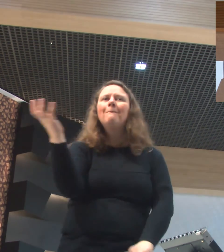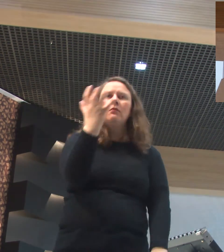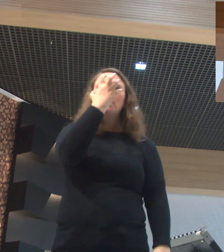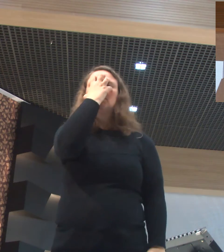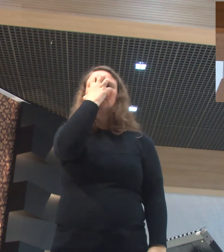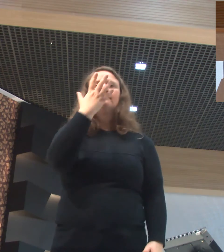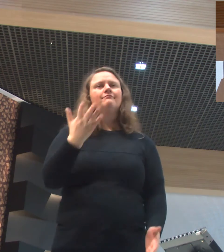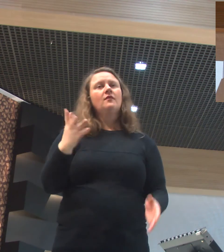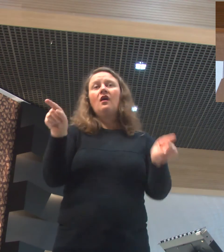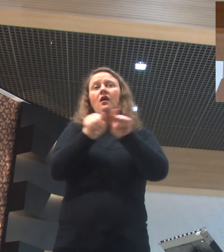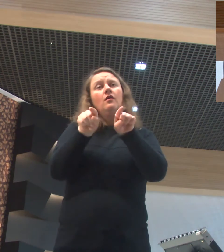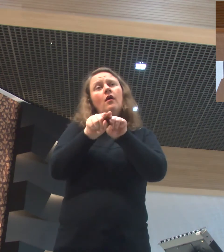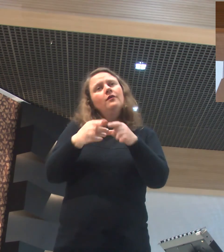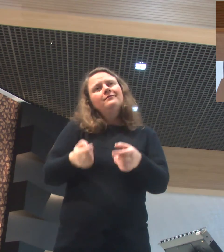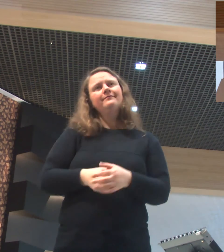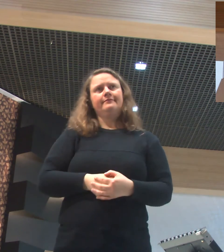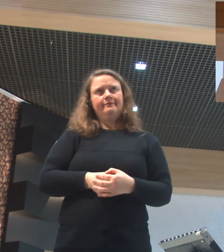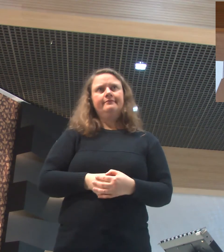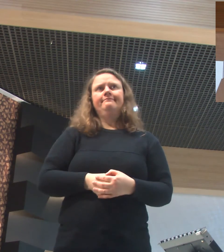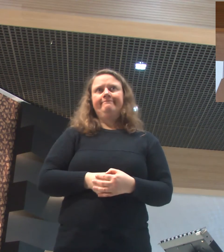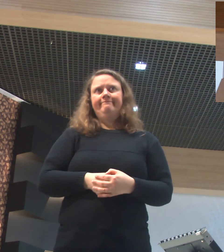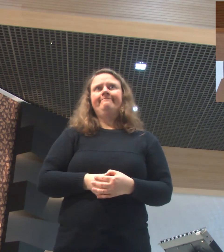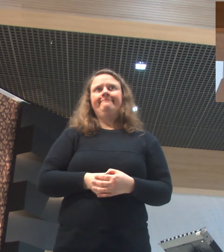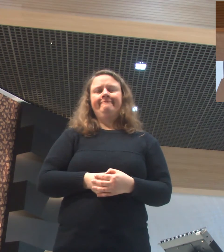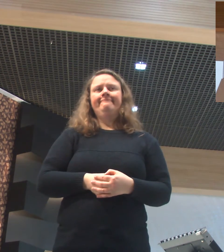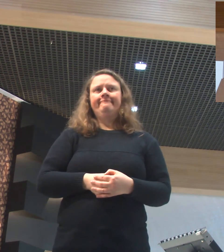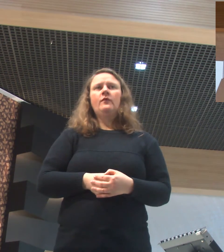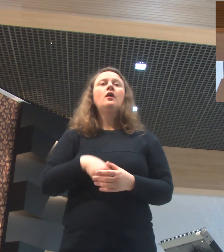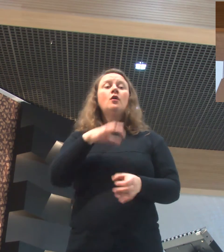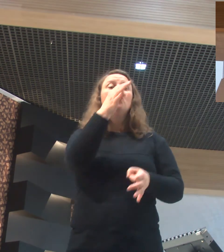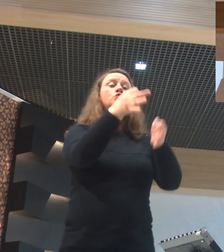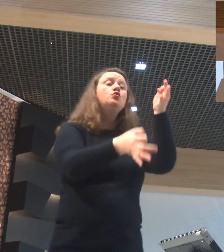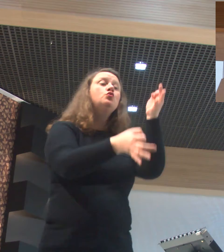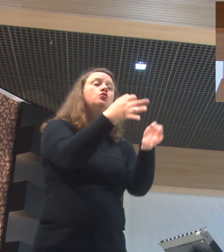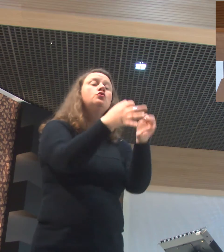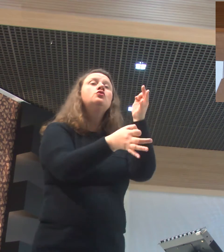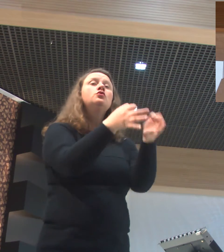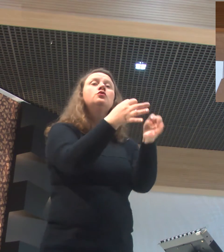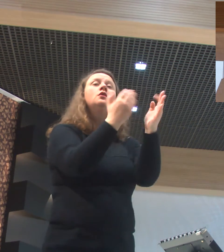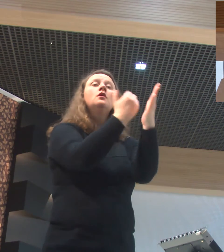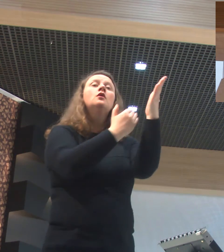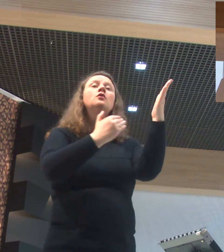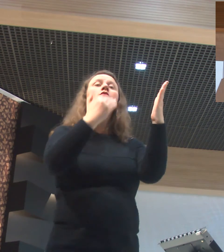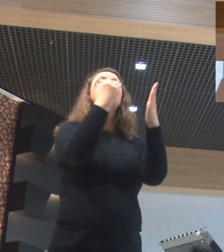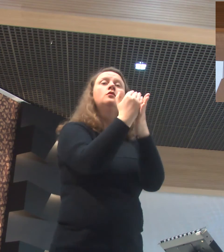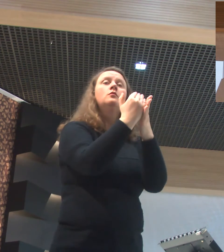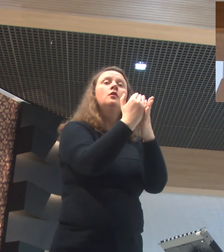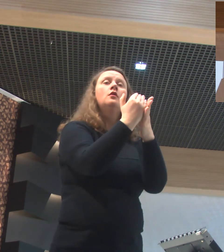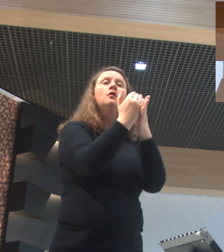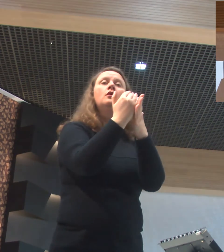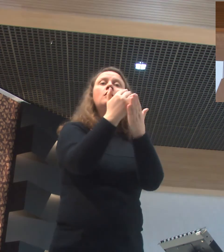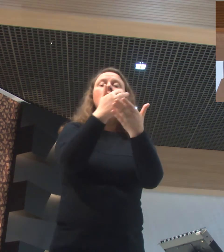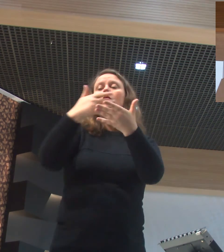Mas Jesus está falando aqui de uma justiça superior. Contudo, a justiça superior a todas as